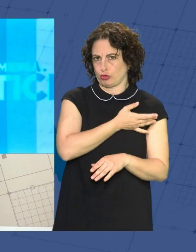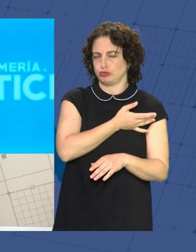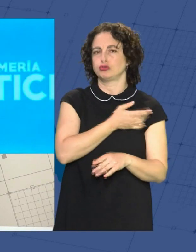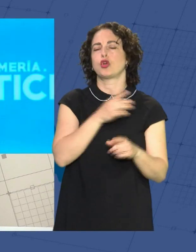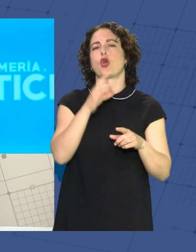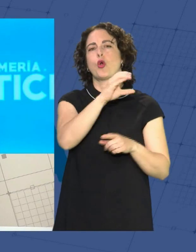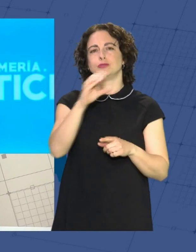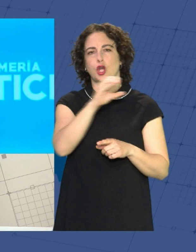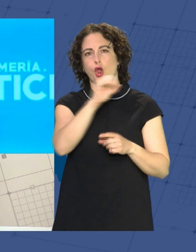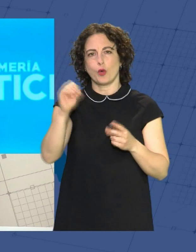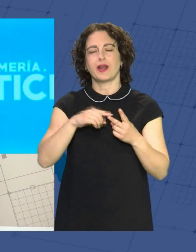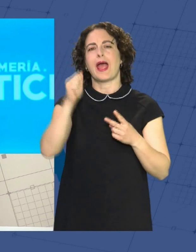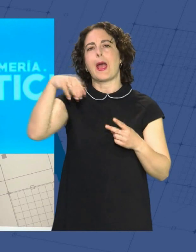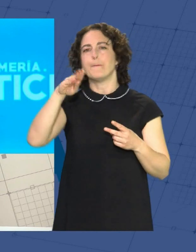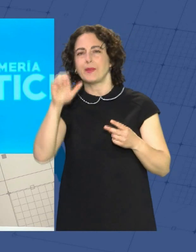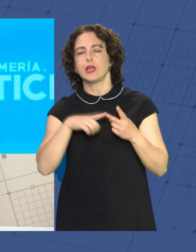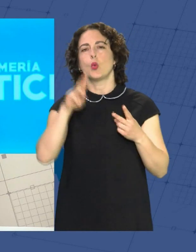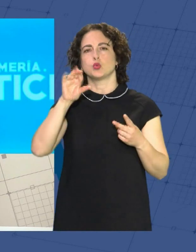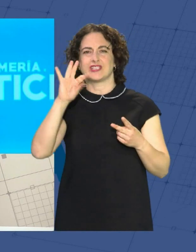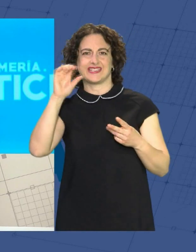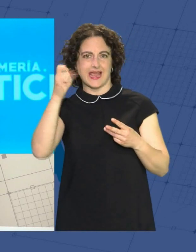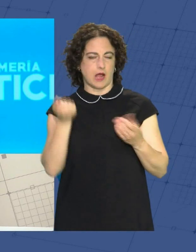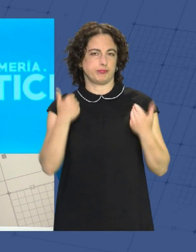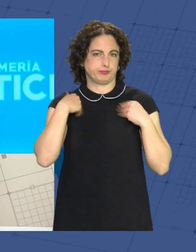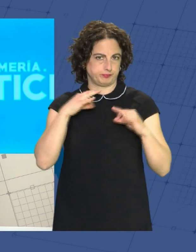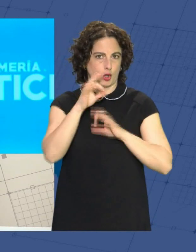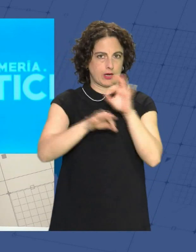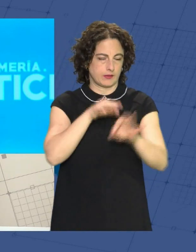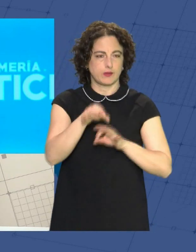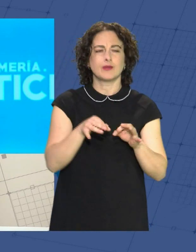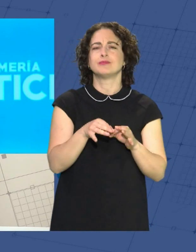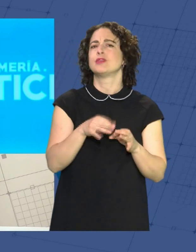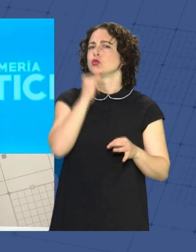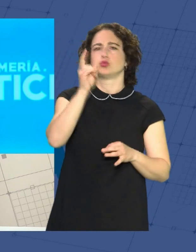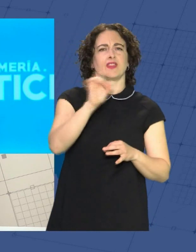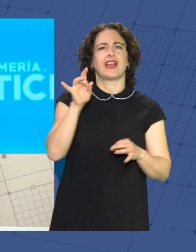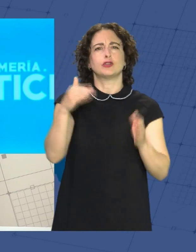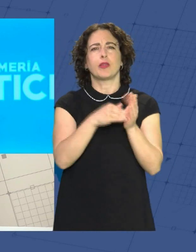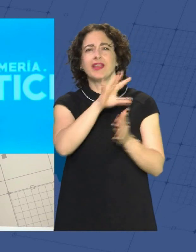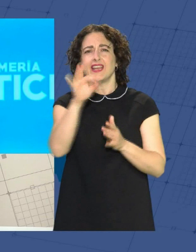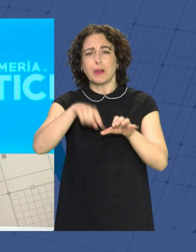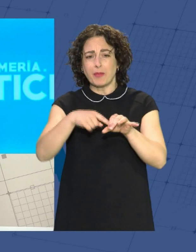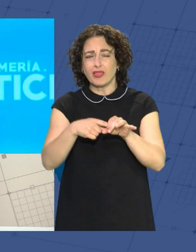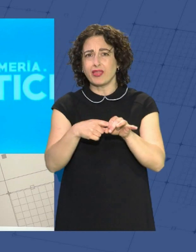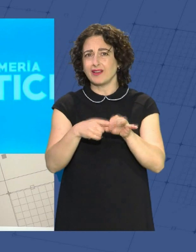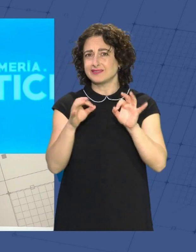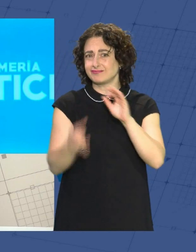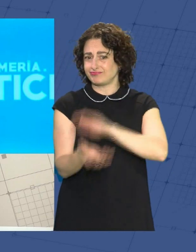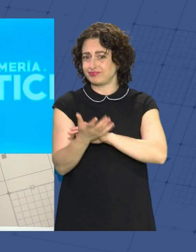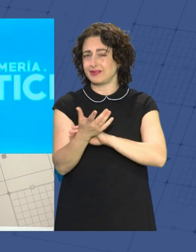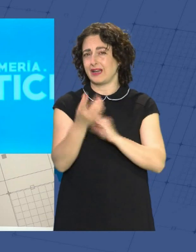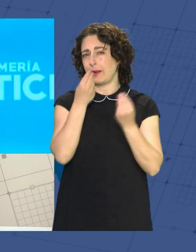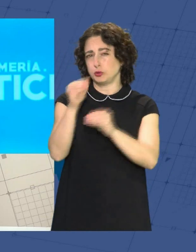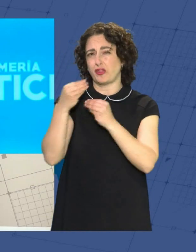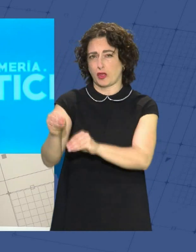comisiones obreras, AMPE y USTEA. Consideran insuficientes las 14.500 plazas de la tasa de reposición